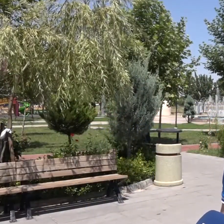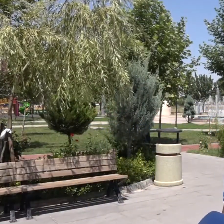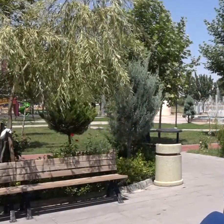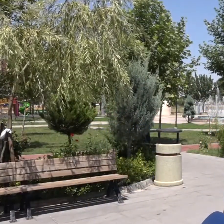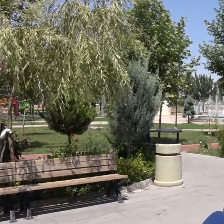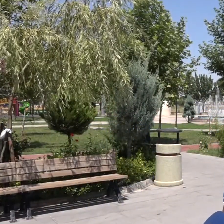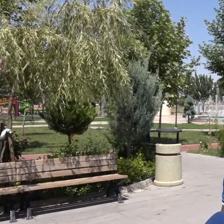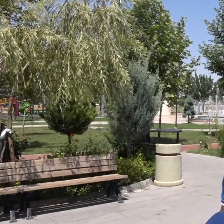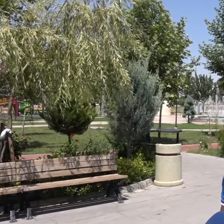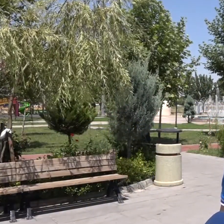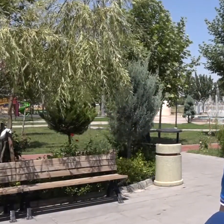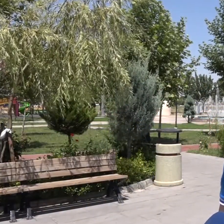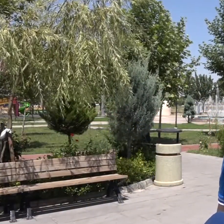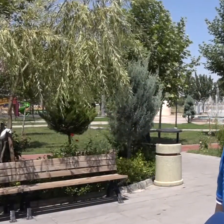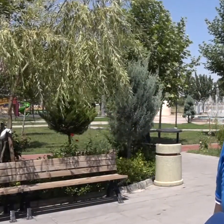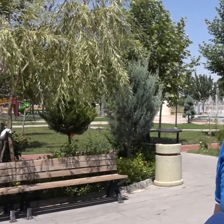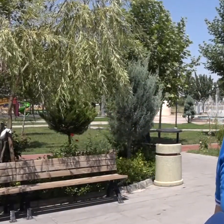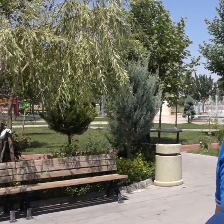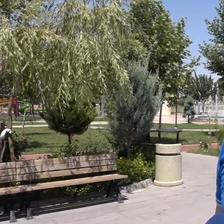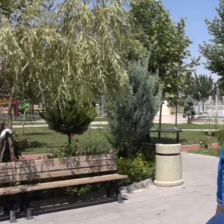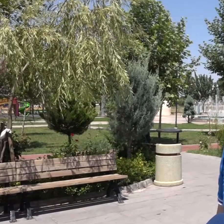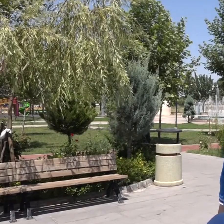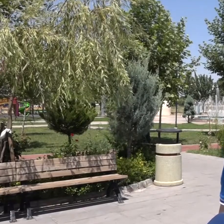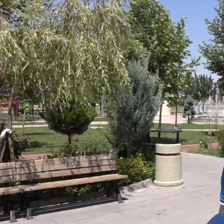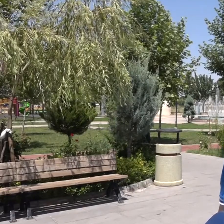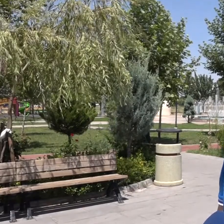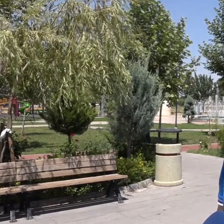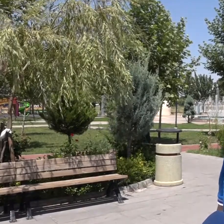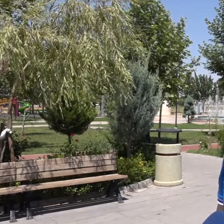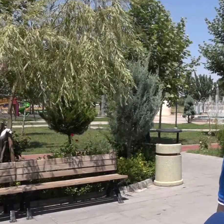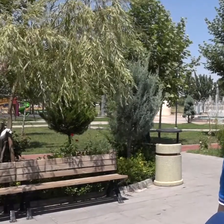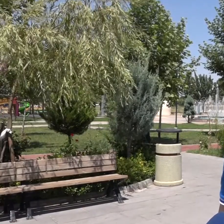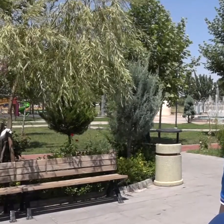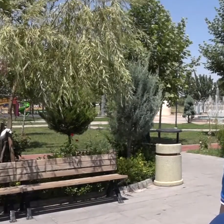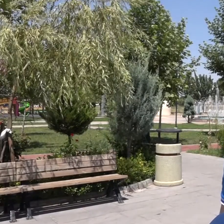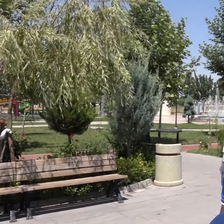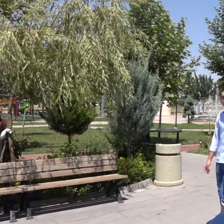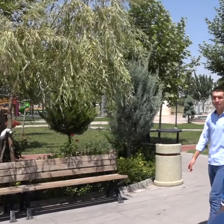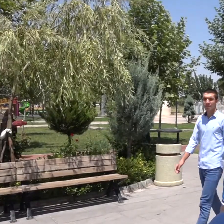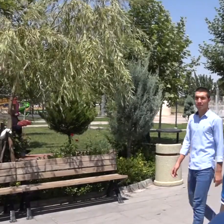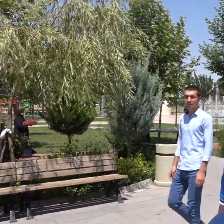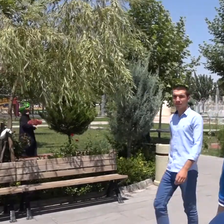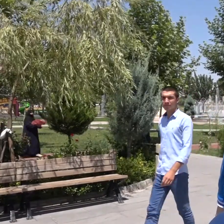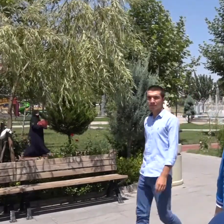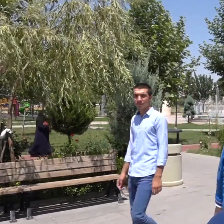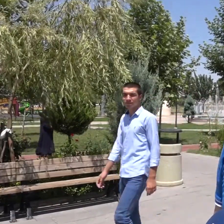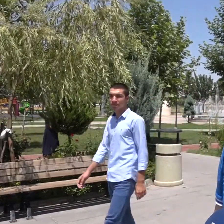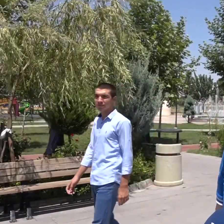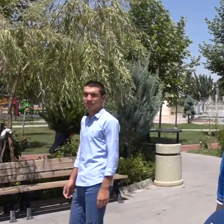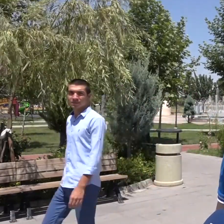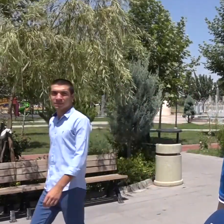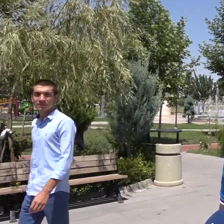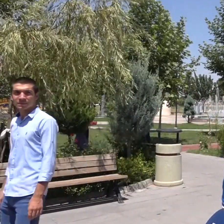işitme engellilerin de çocuklarını buraya getirmelerini tavsiye ediyorum. Dinlerini daha iyi anlayabilmeleri için bu gereklidir.